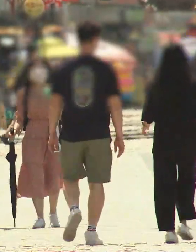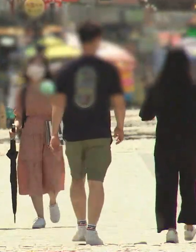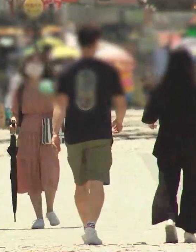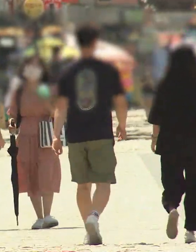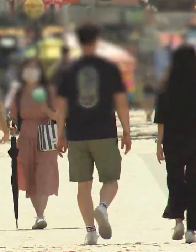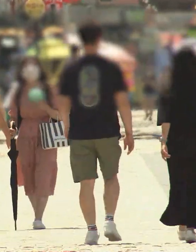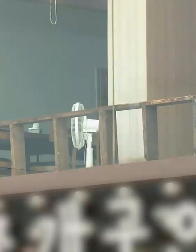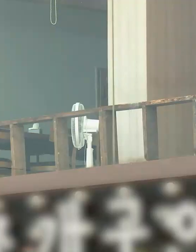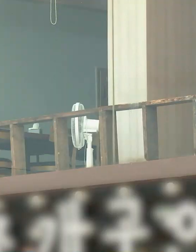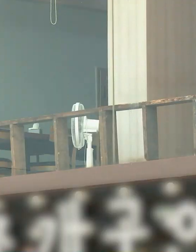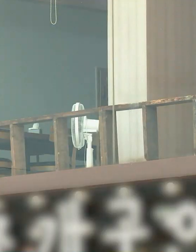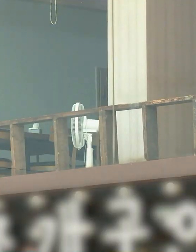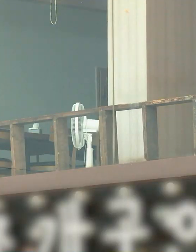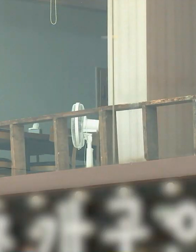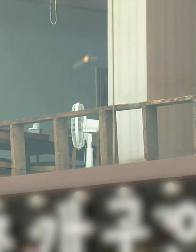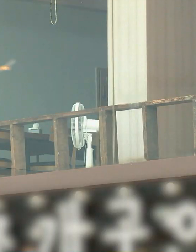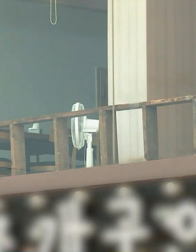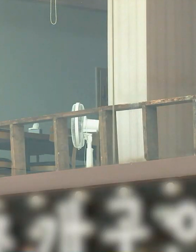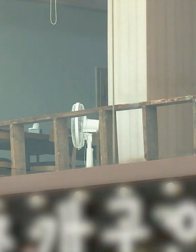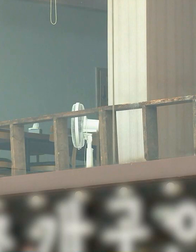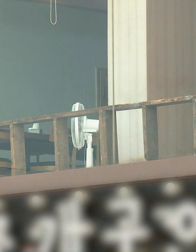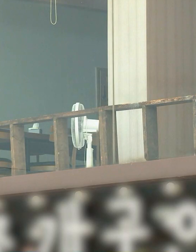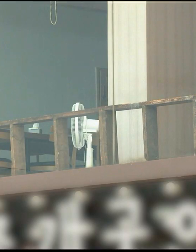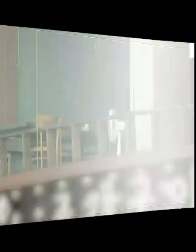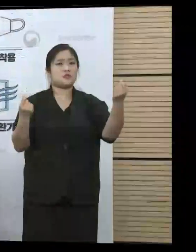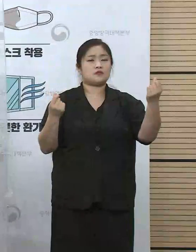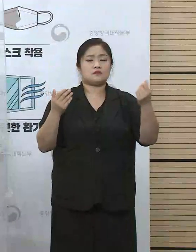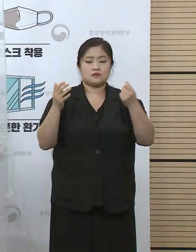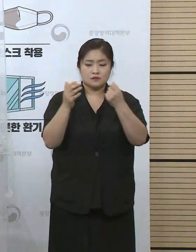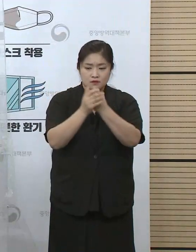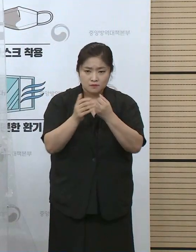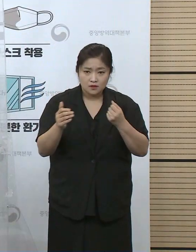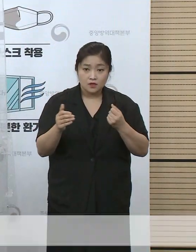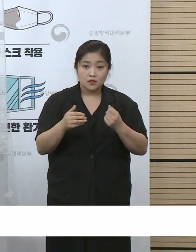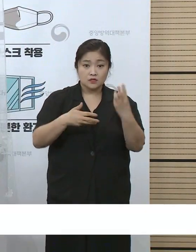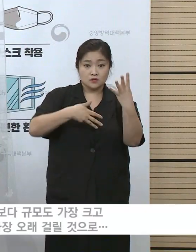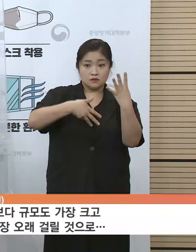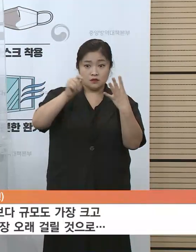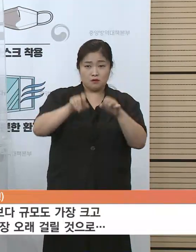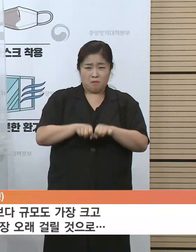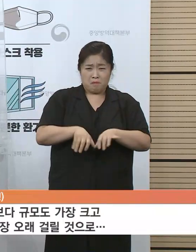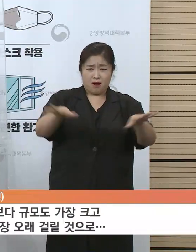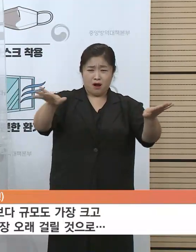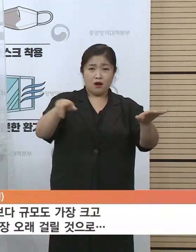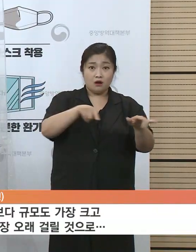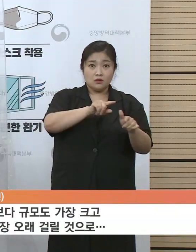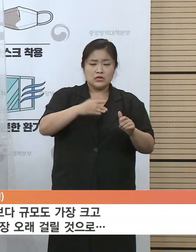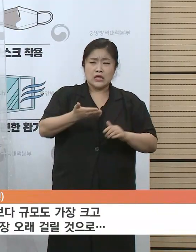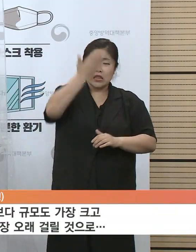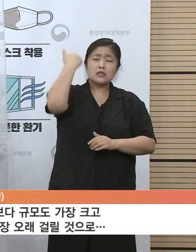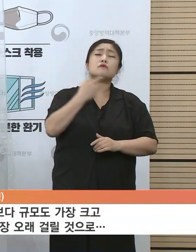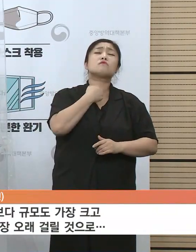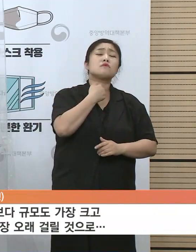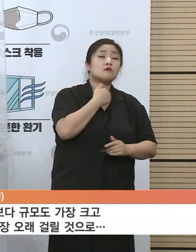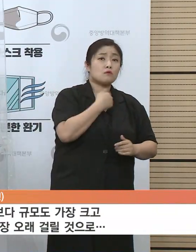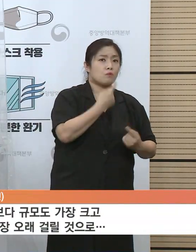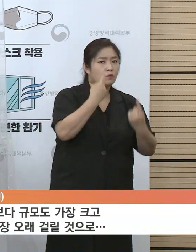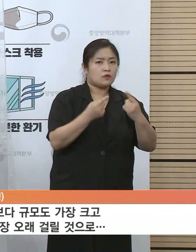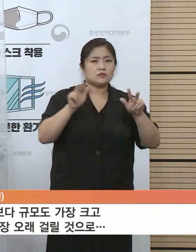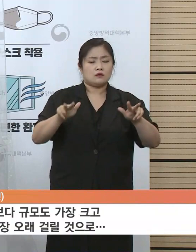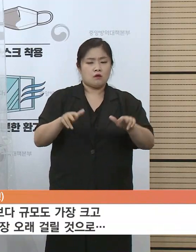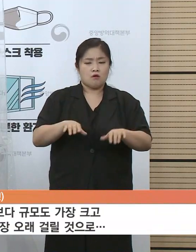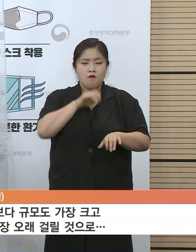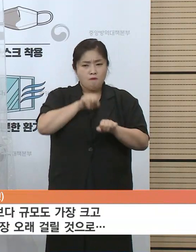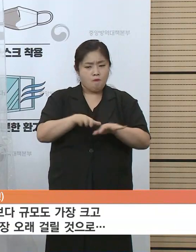없던 국은 아직 정점에 이르지 않았다고 보고 있습니다 4차 태 유행이 이제까지 겪은 주행 보다는 규모도 가장